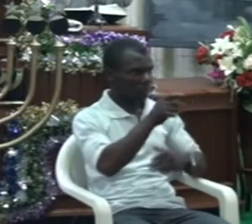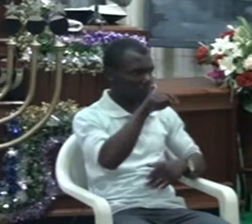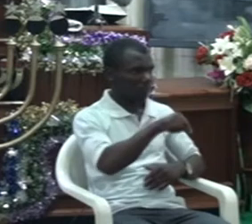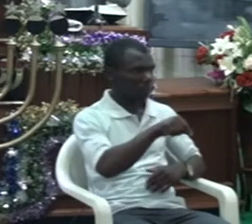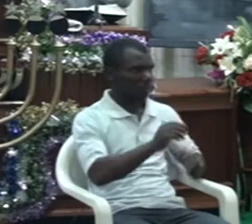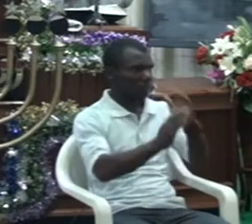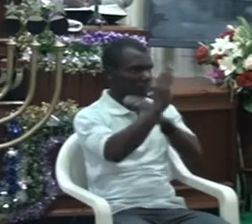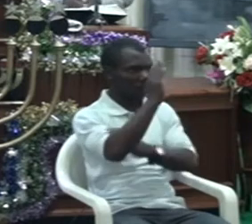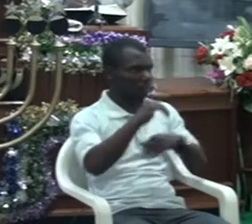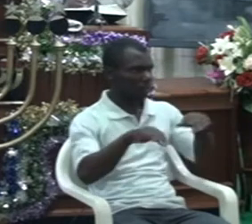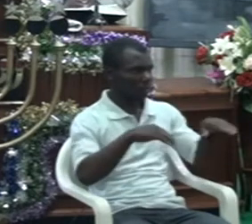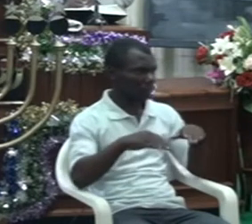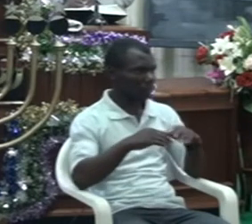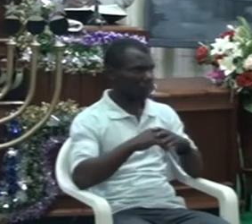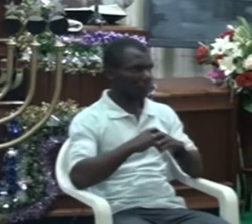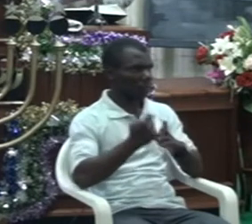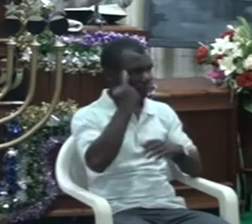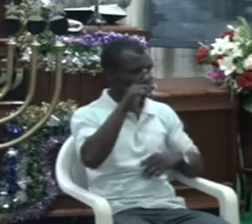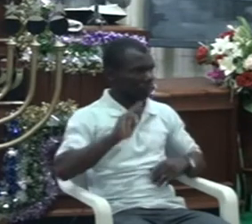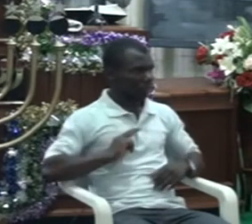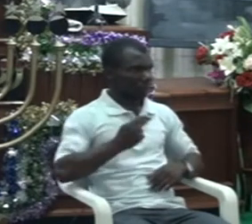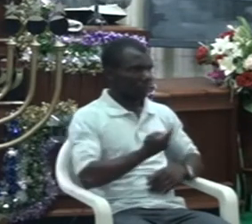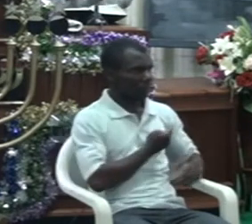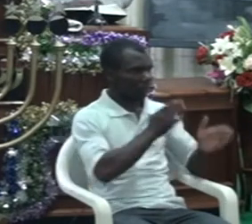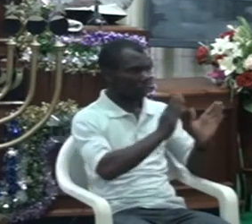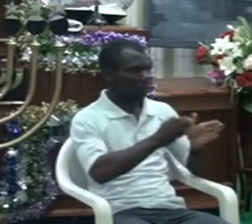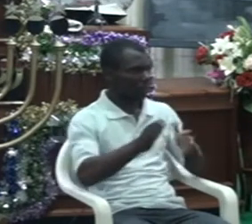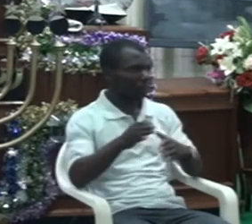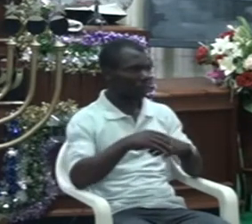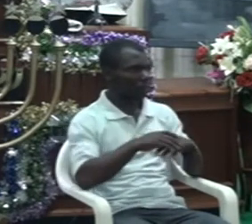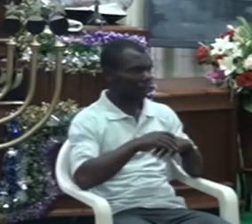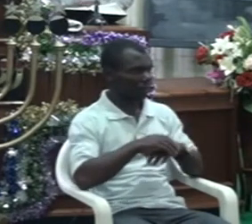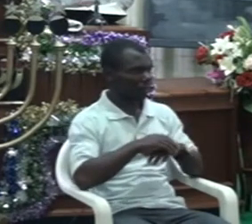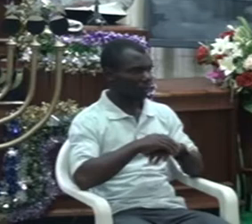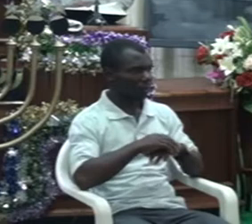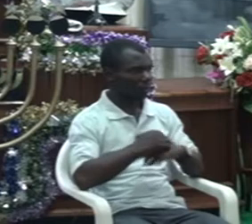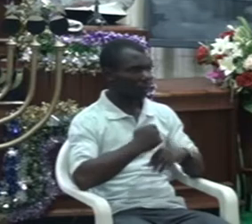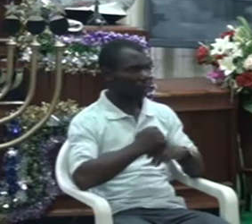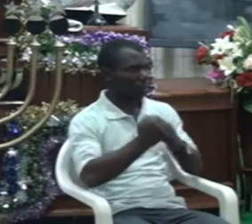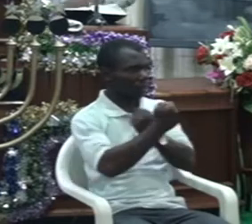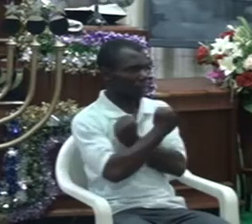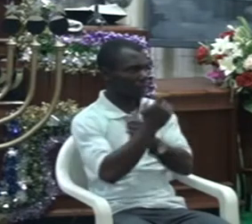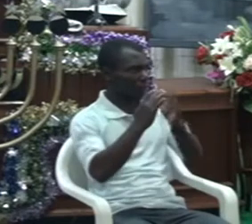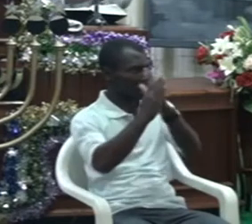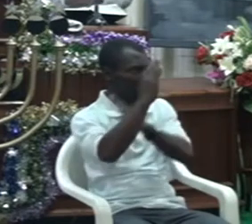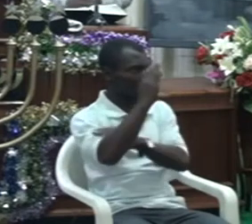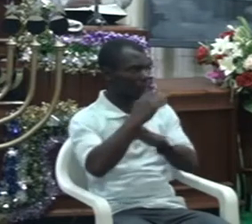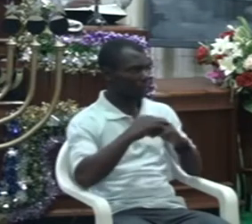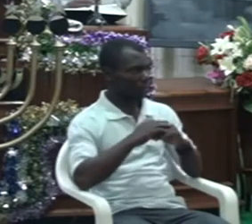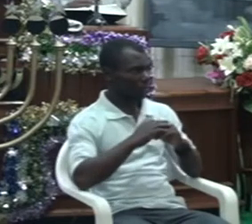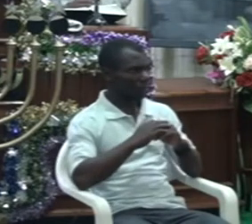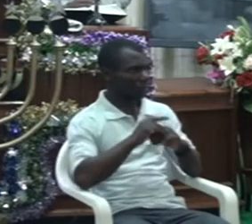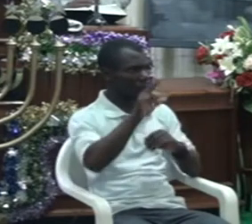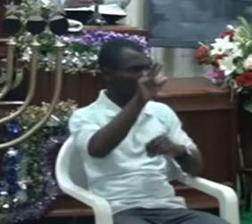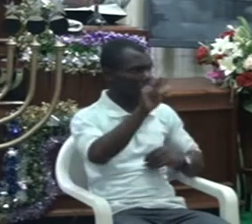C'est ce que Dieu fait. Nous y a tout préparé pour nous préparer. L'amour de Dieu, ou peine à mungu,